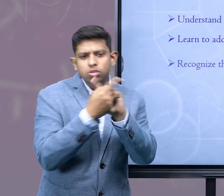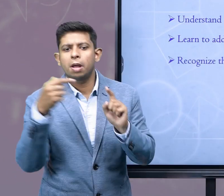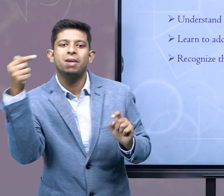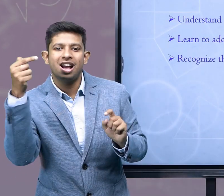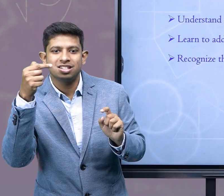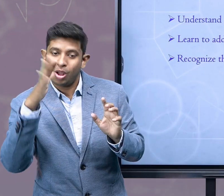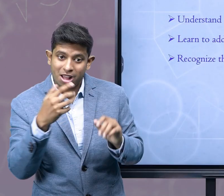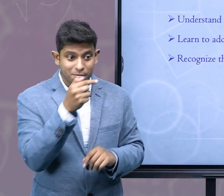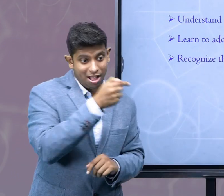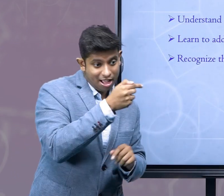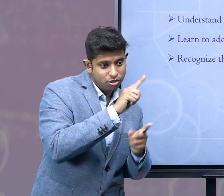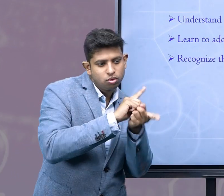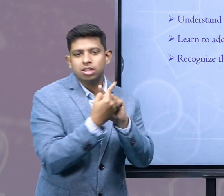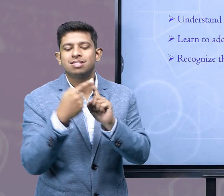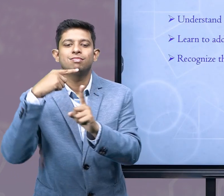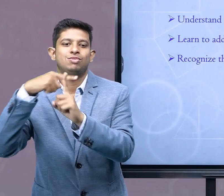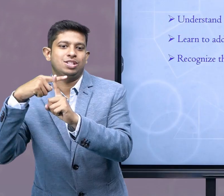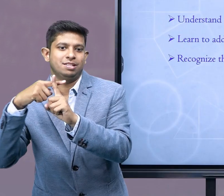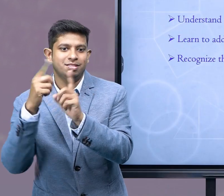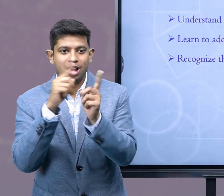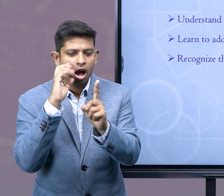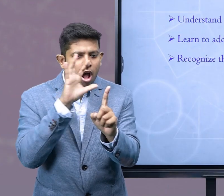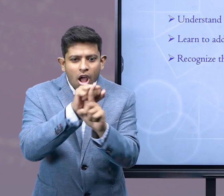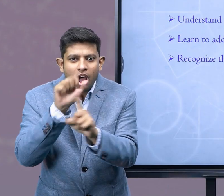का योग्य प्रतिलोम पहचानने में,